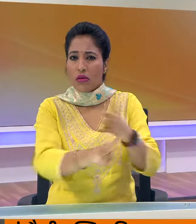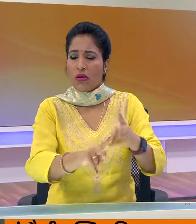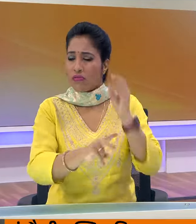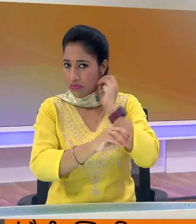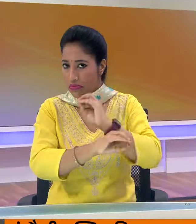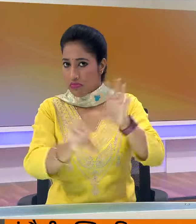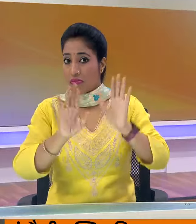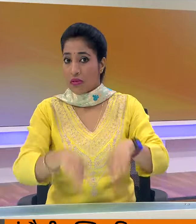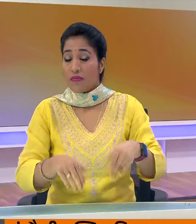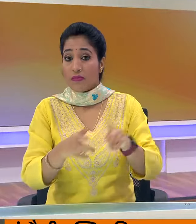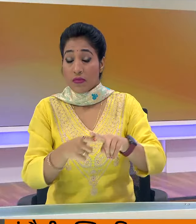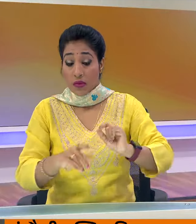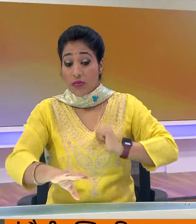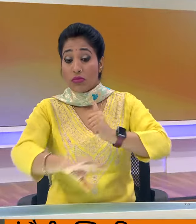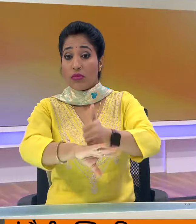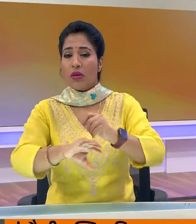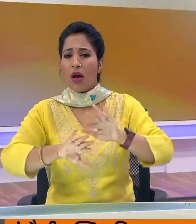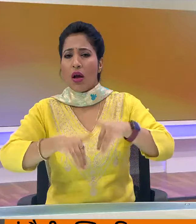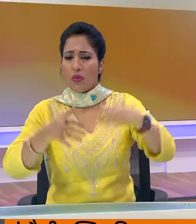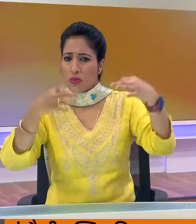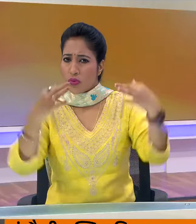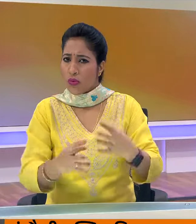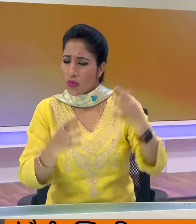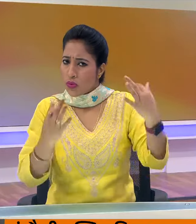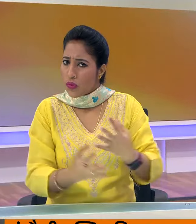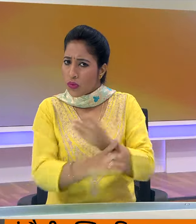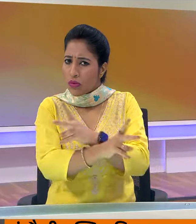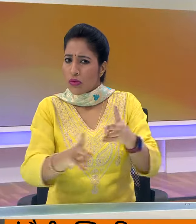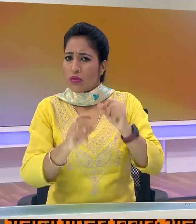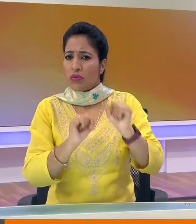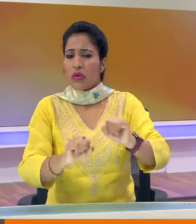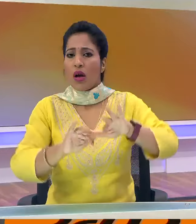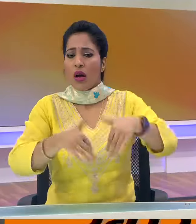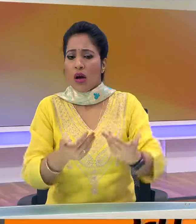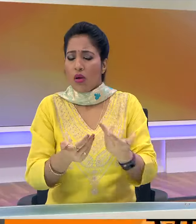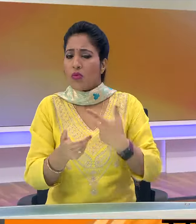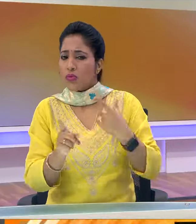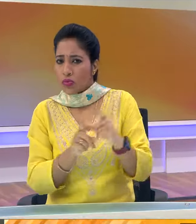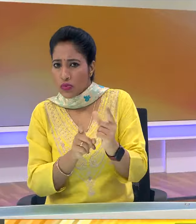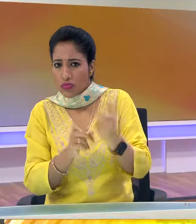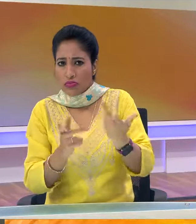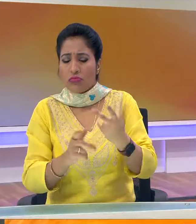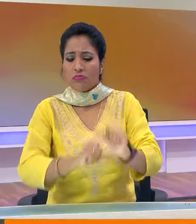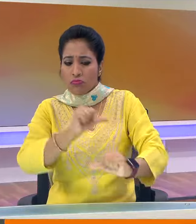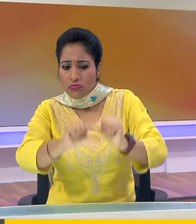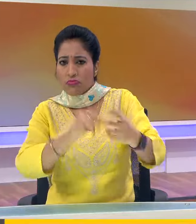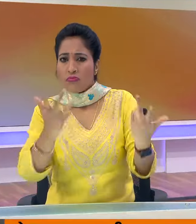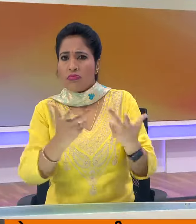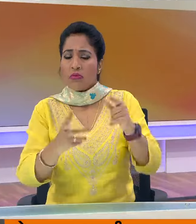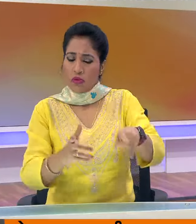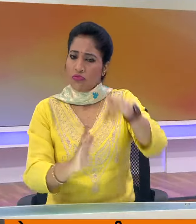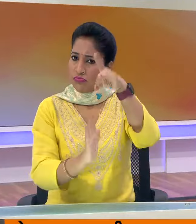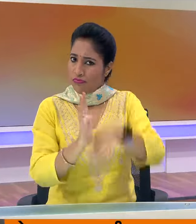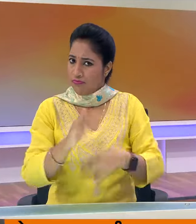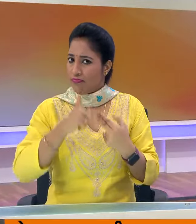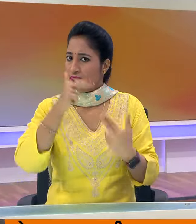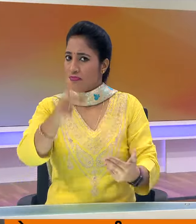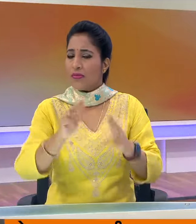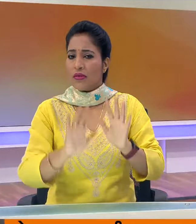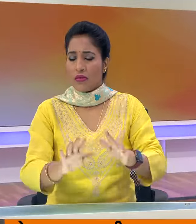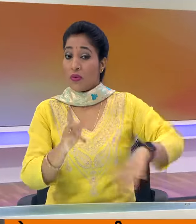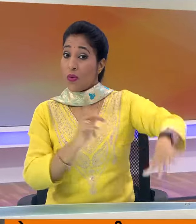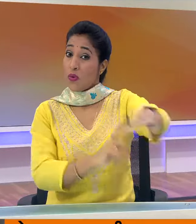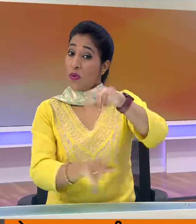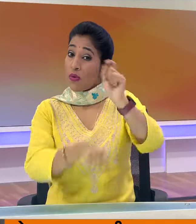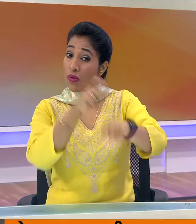में बताया। स्टार्टअप ऑफ इनोवेशन की क्या सहूलियतें हैं, उसको कैसे कर सकते हैं उसके बारे में भी हम अपने कैडेट्स को